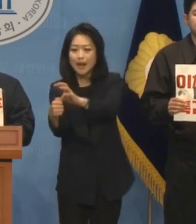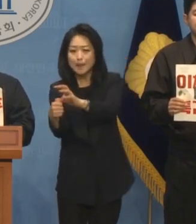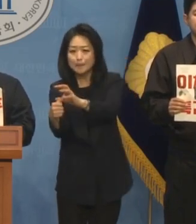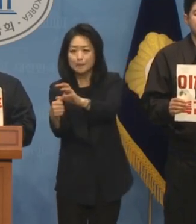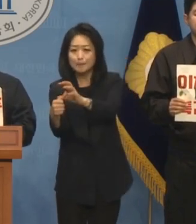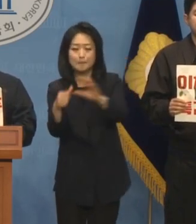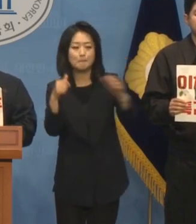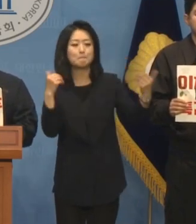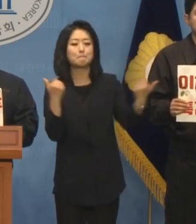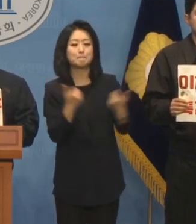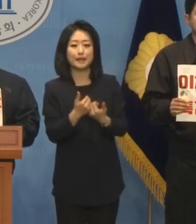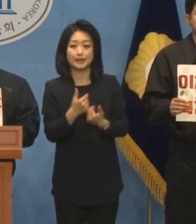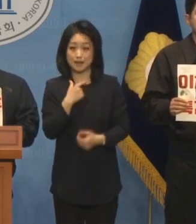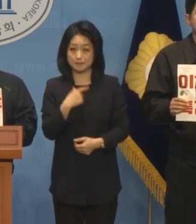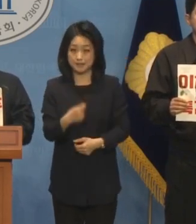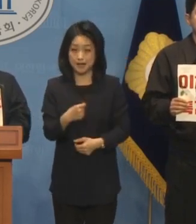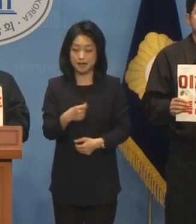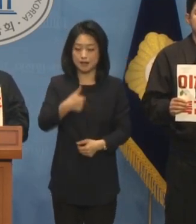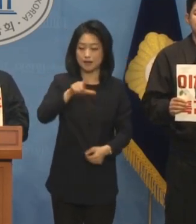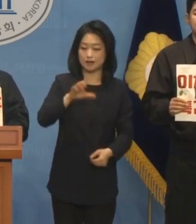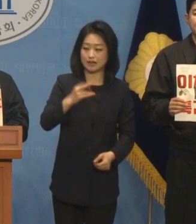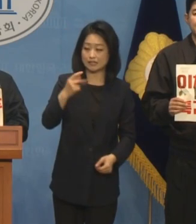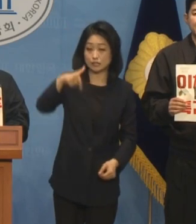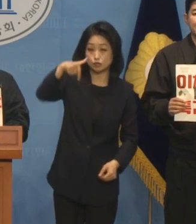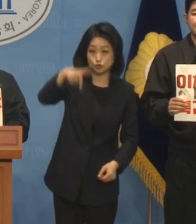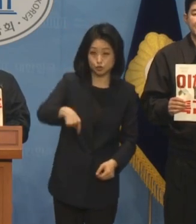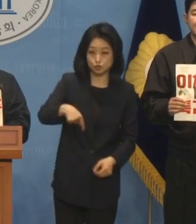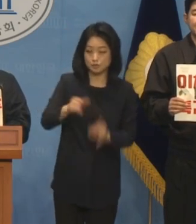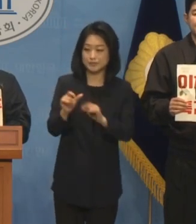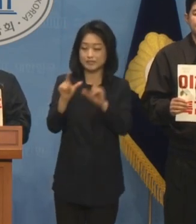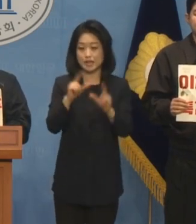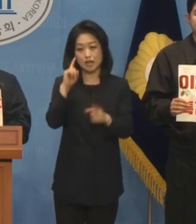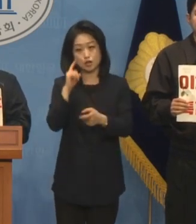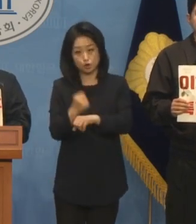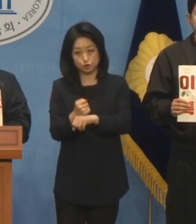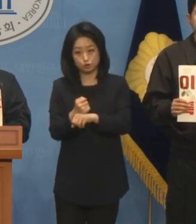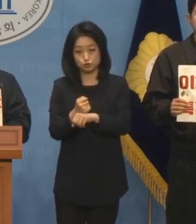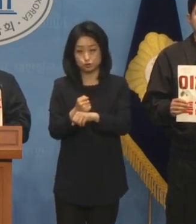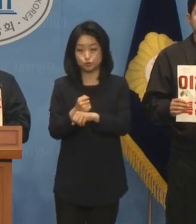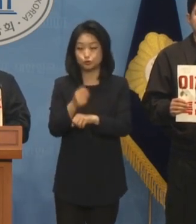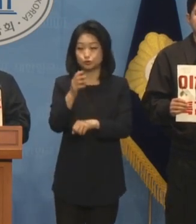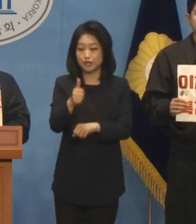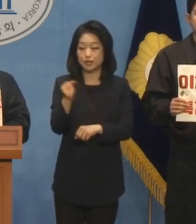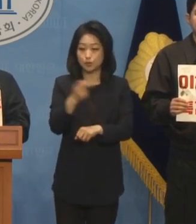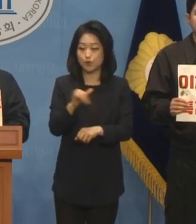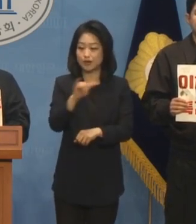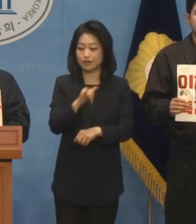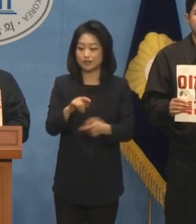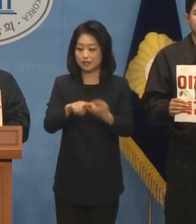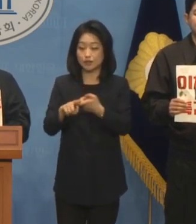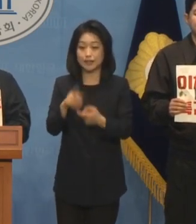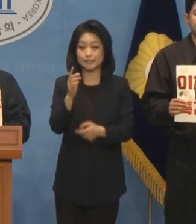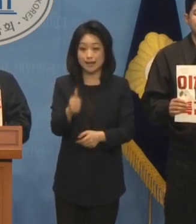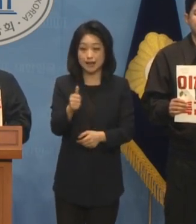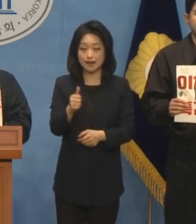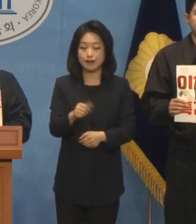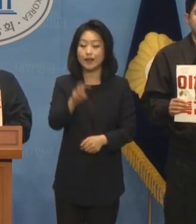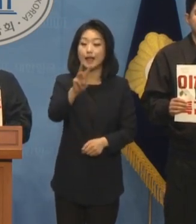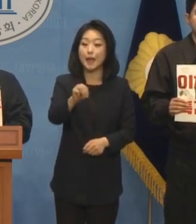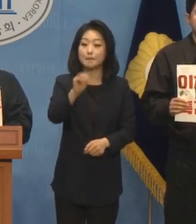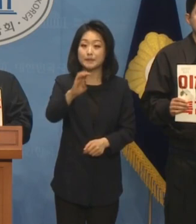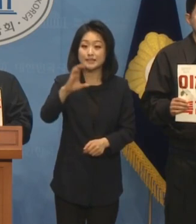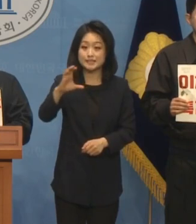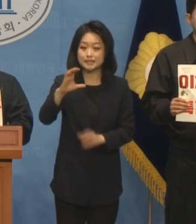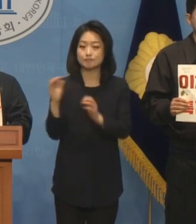반대와 규탄합니다 강득구 님과 민세경 정소 2 20년 대는 어 MBC에 대한이